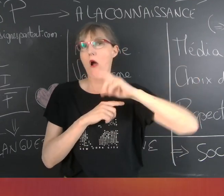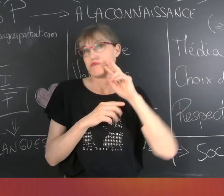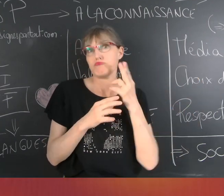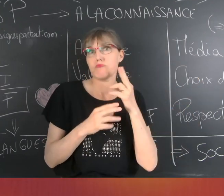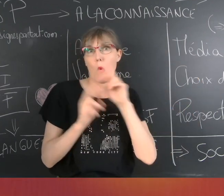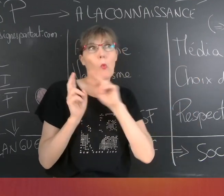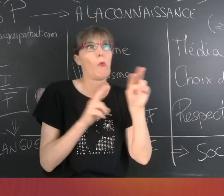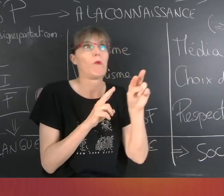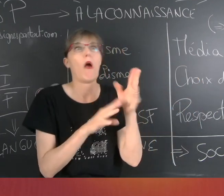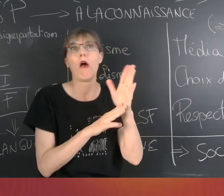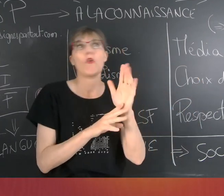pensée commune.